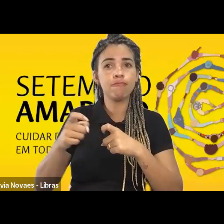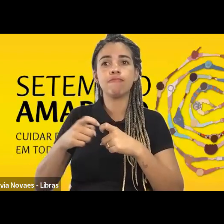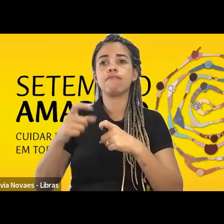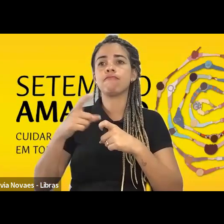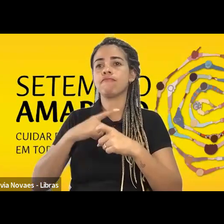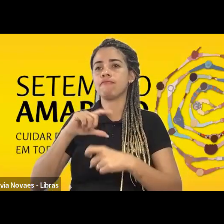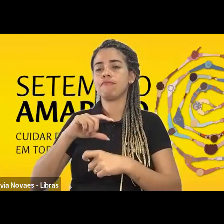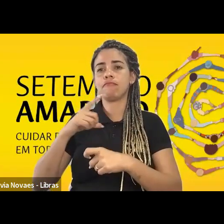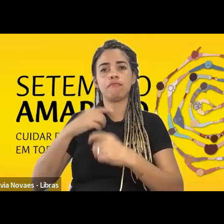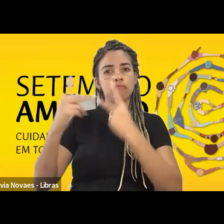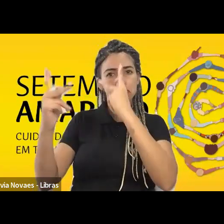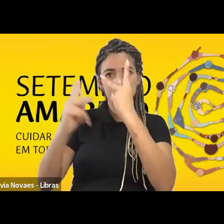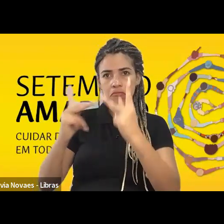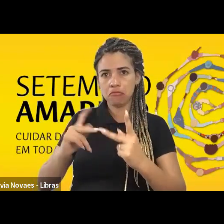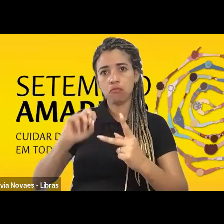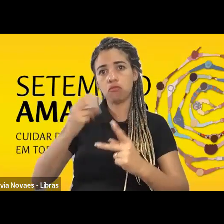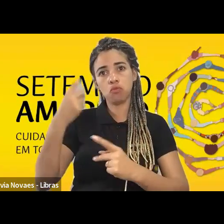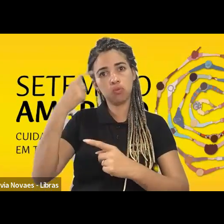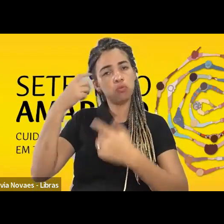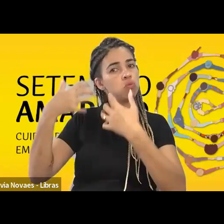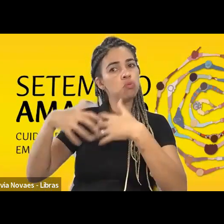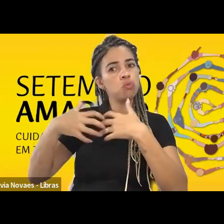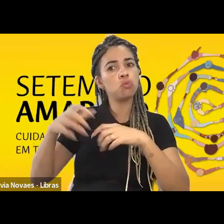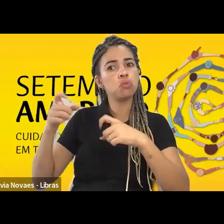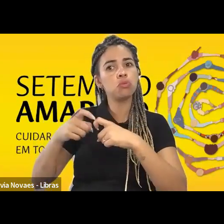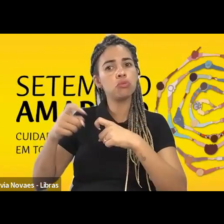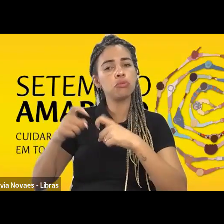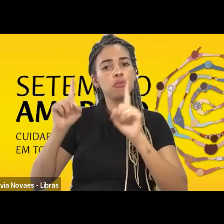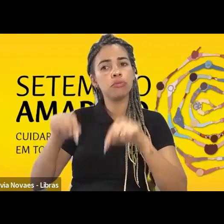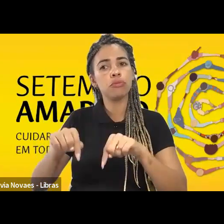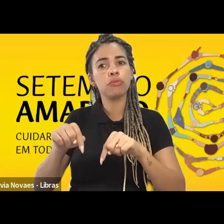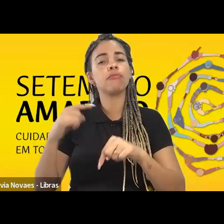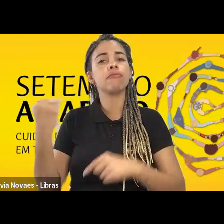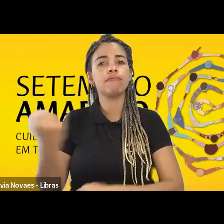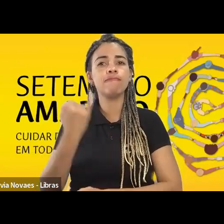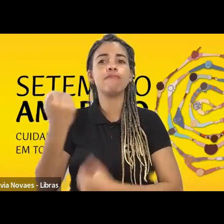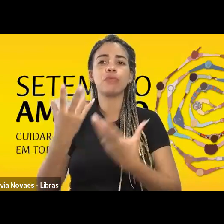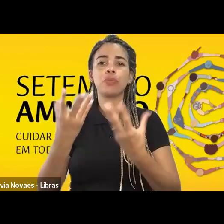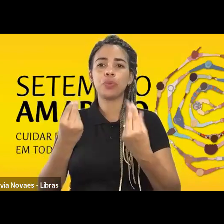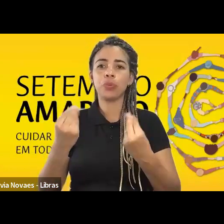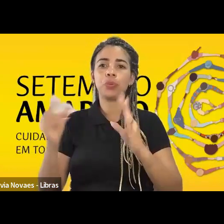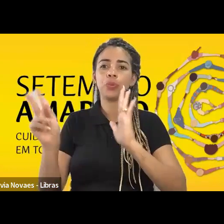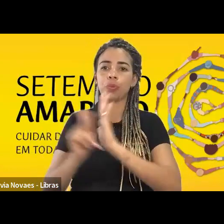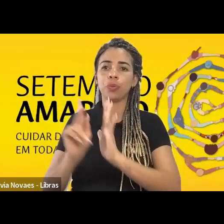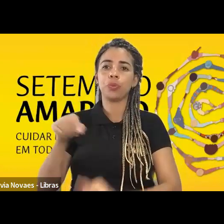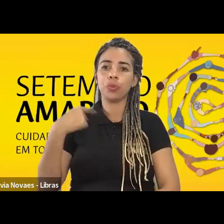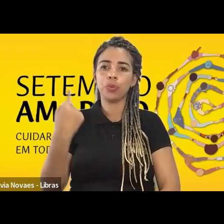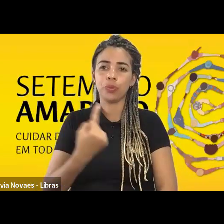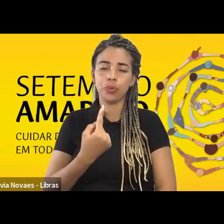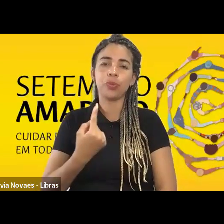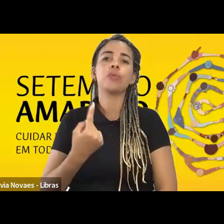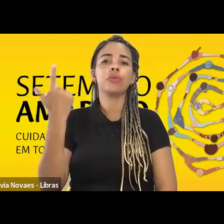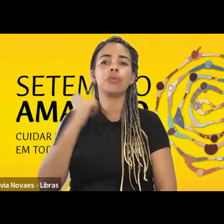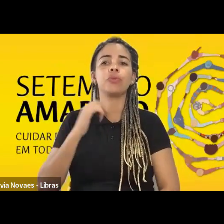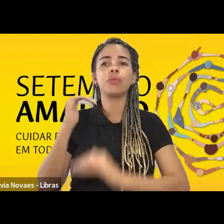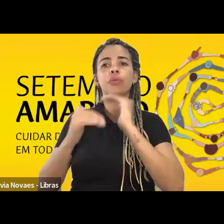ebiatras, psiquiatras ou até neurologistas que trabalham nesse campo, é fundamental para que a gente possa ter uma melhora nesse sentido. Eu